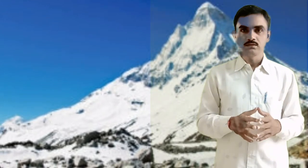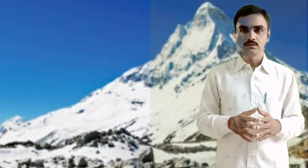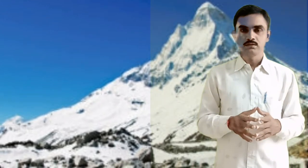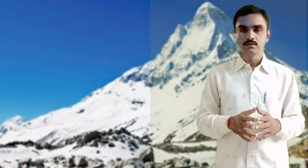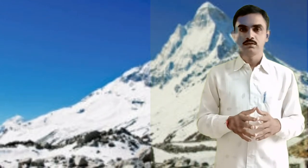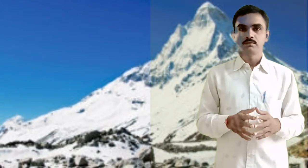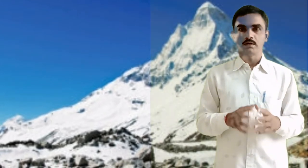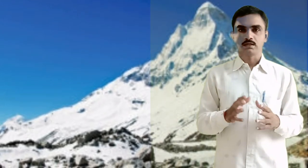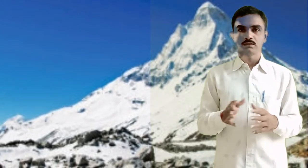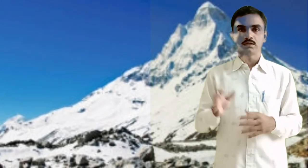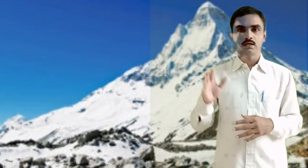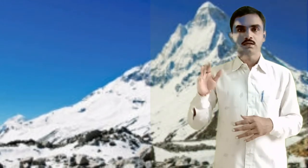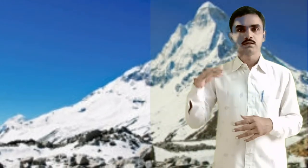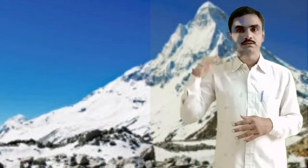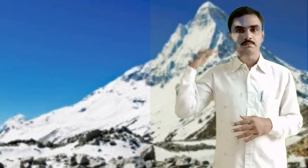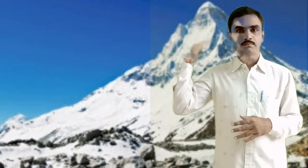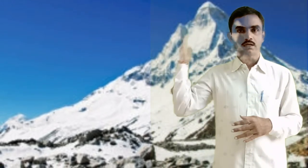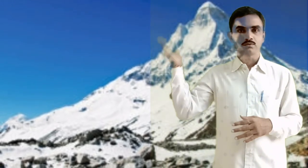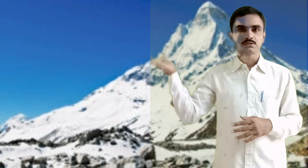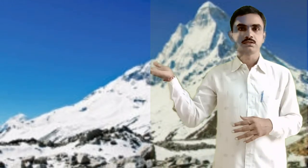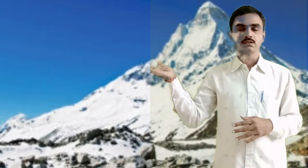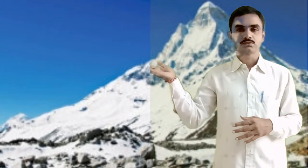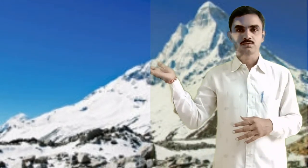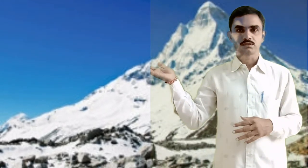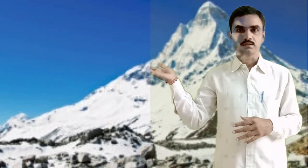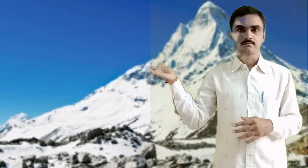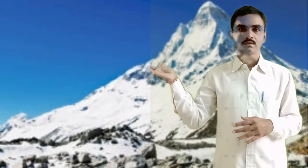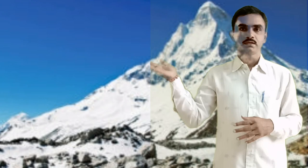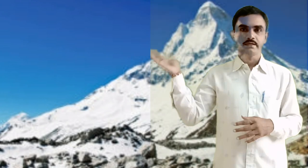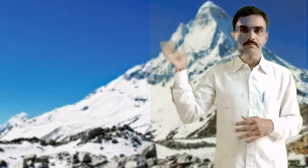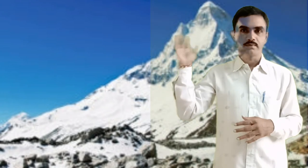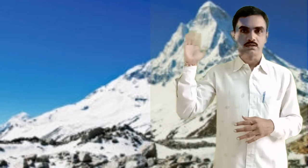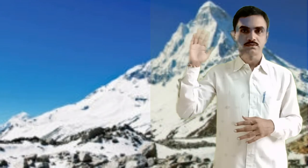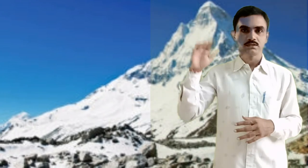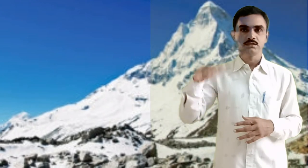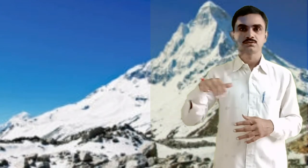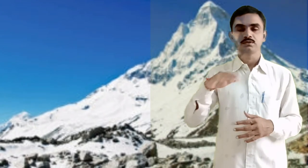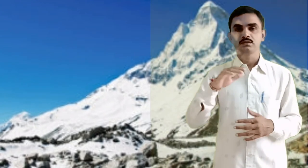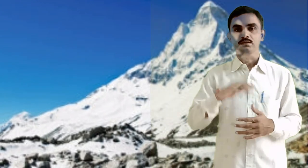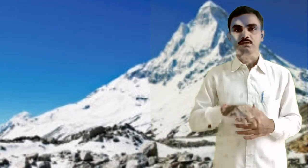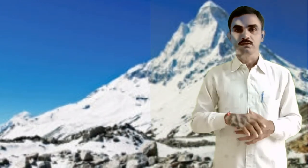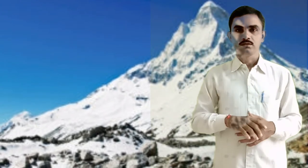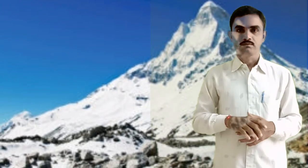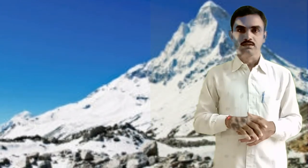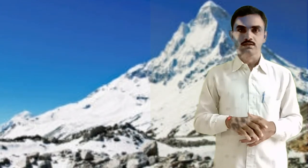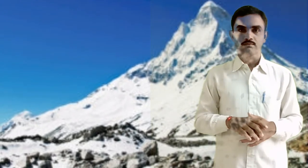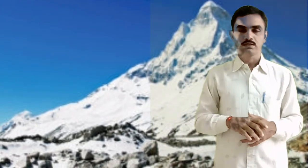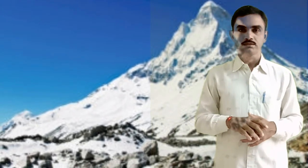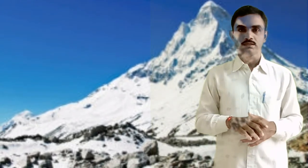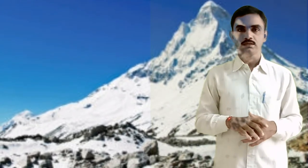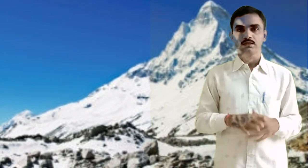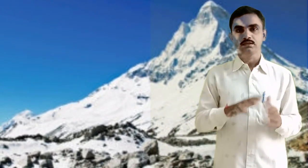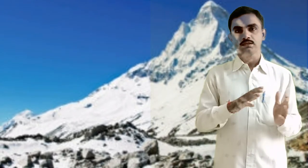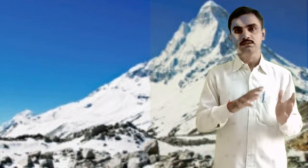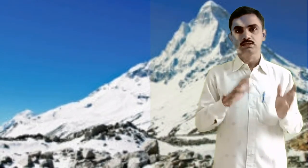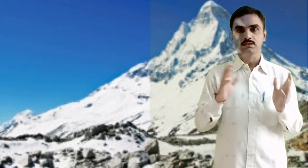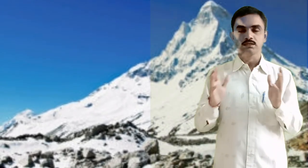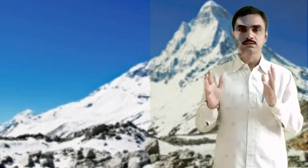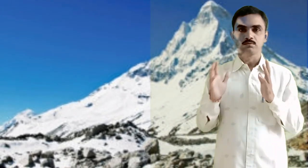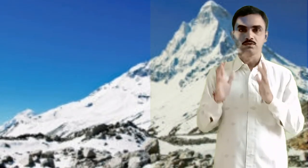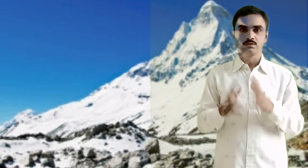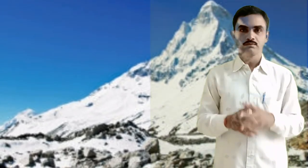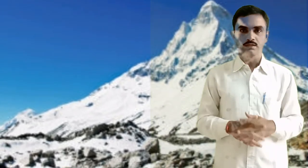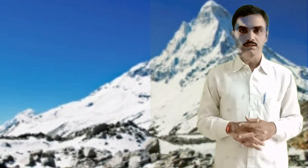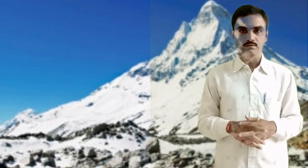त्यारबाद भारतना जे पाड़ोशी देशों से ए पाड़ोशी देशों नी वात करवानी छे अने तेनी